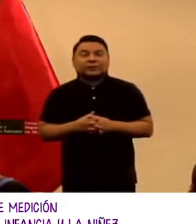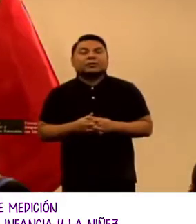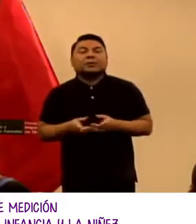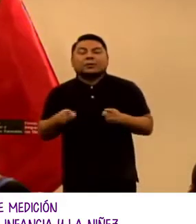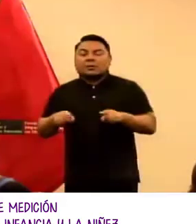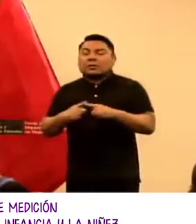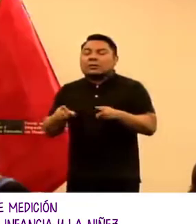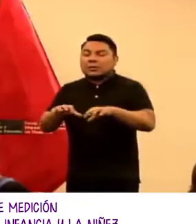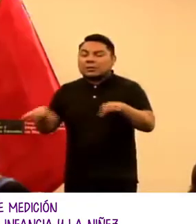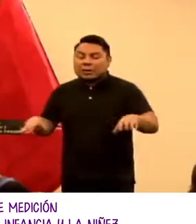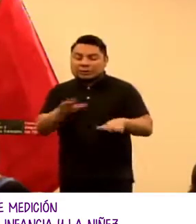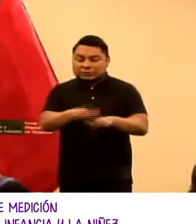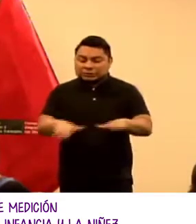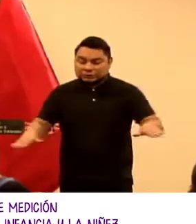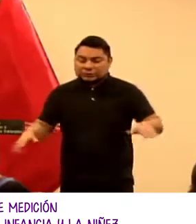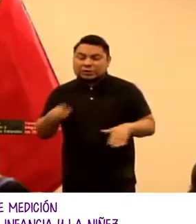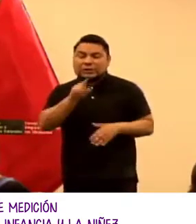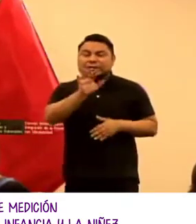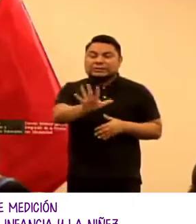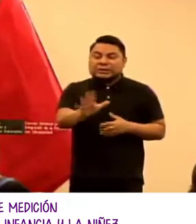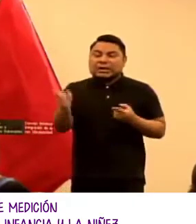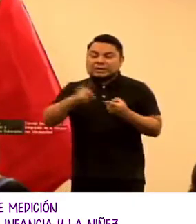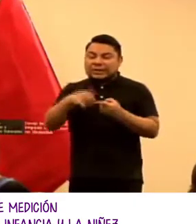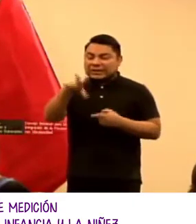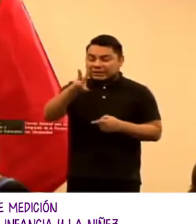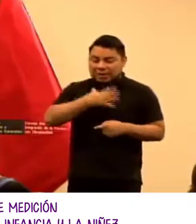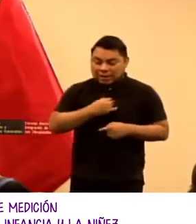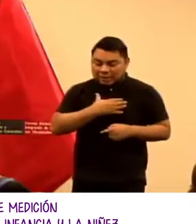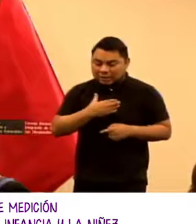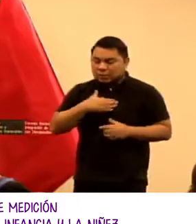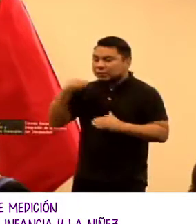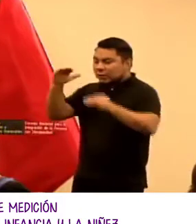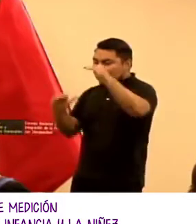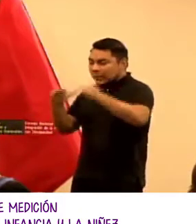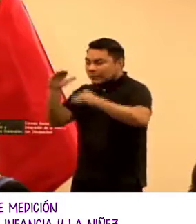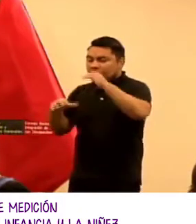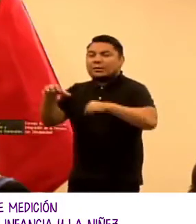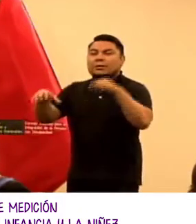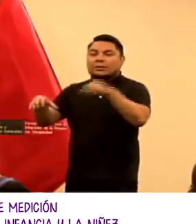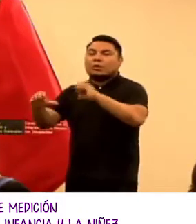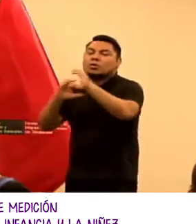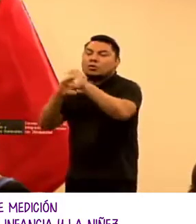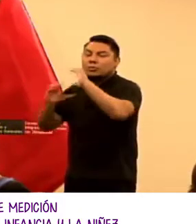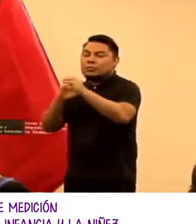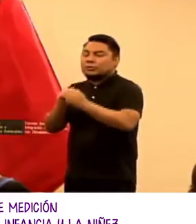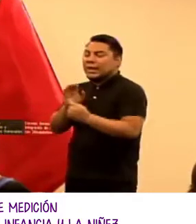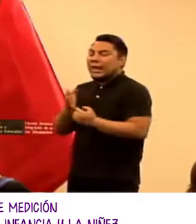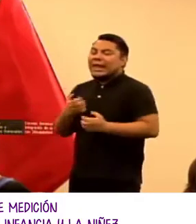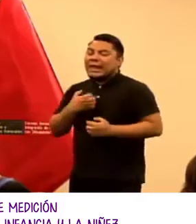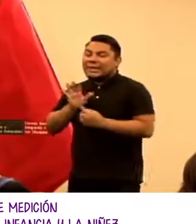que para los niños y niñas de 5 a 17 años se mide en este ámbito solamente la comunicación